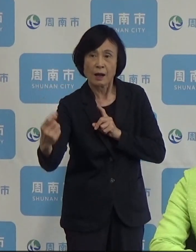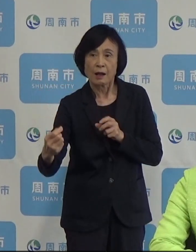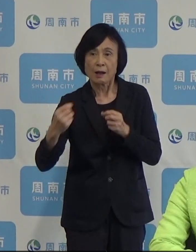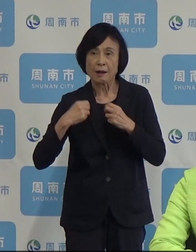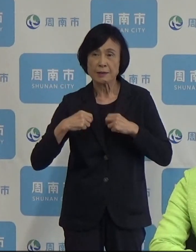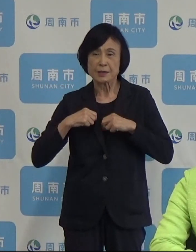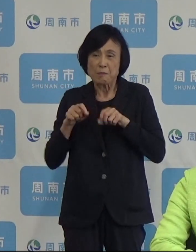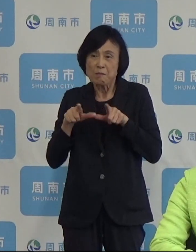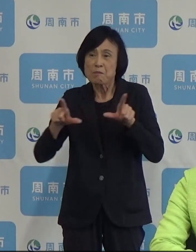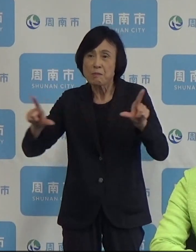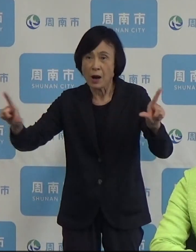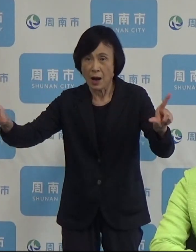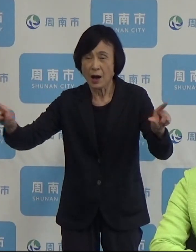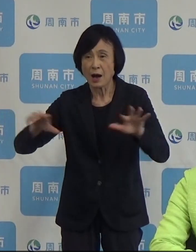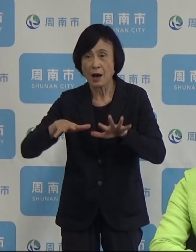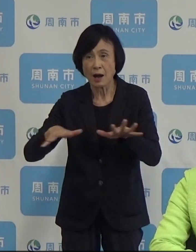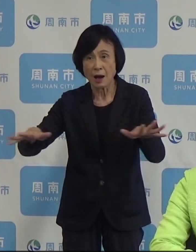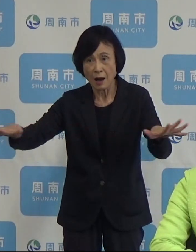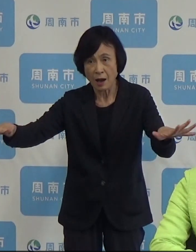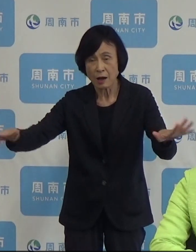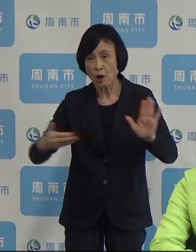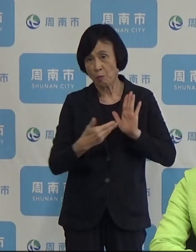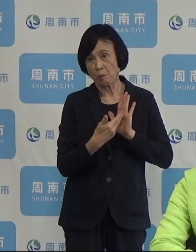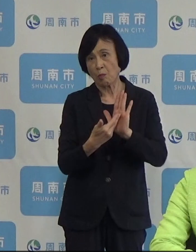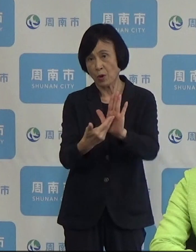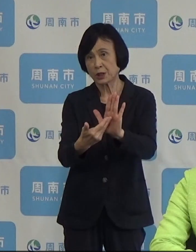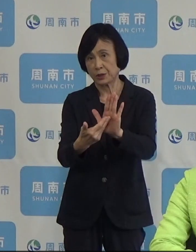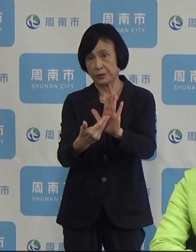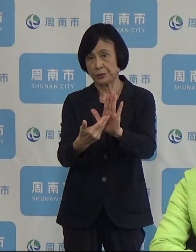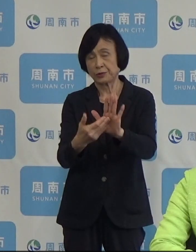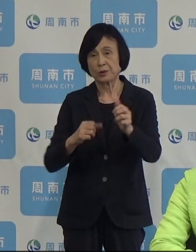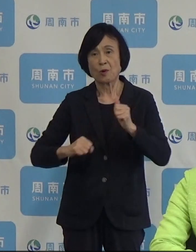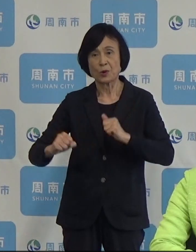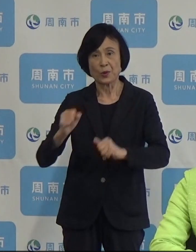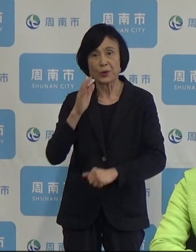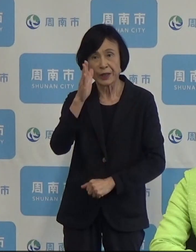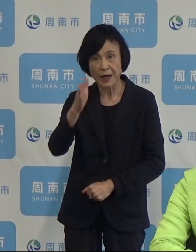や拡大を防止する行動をとってください。